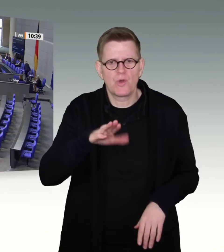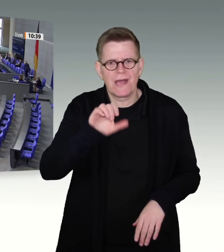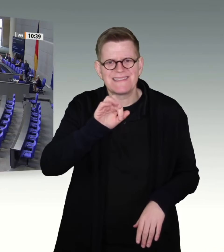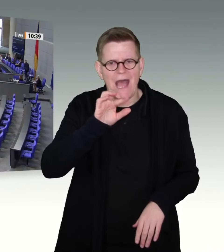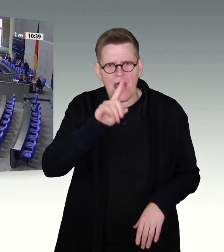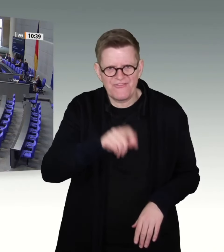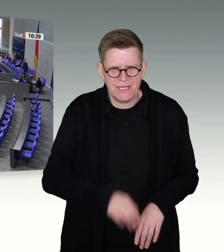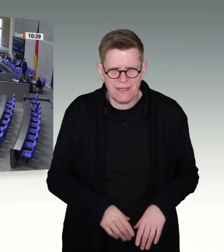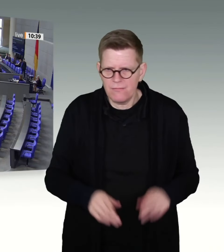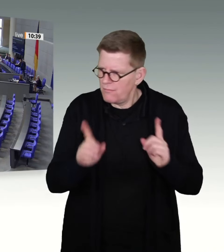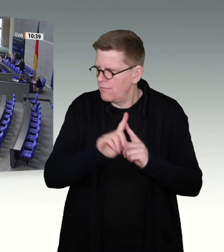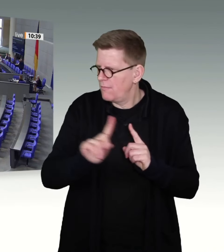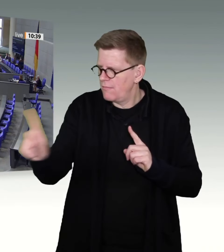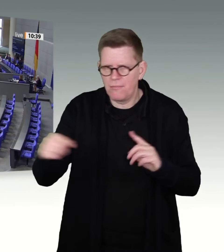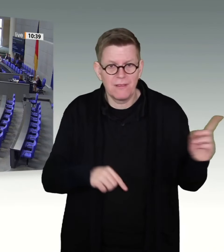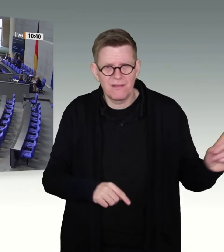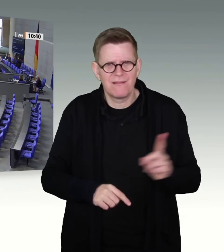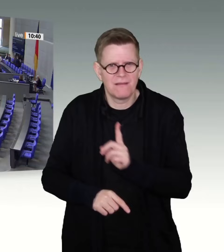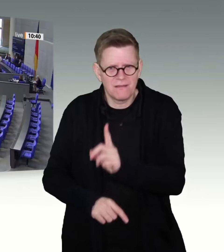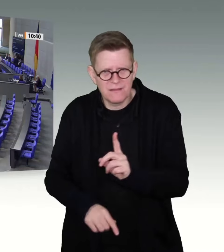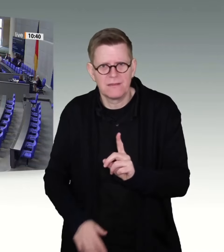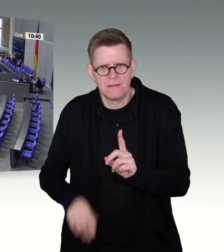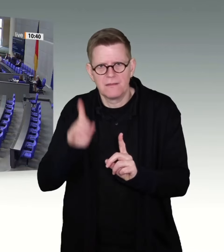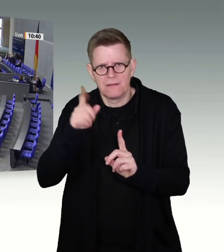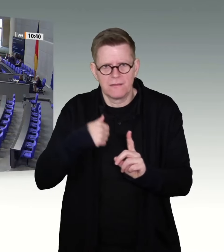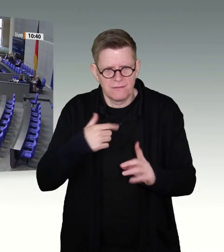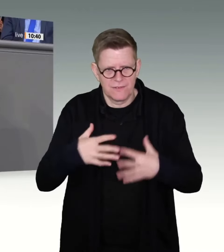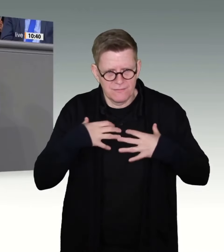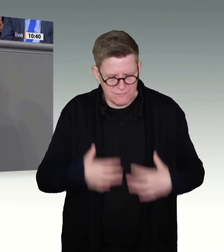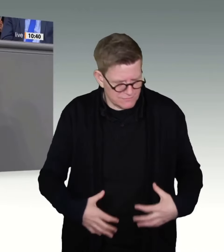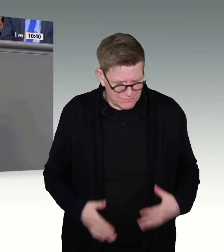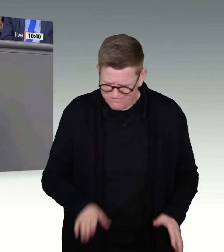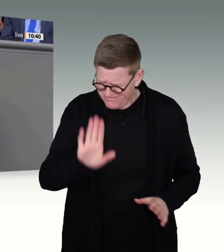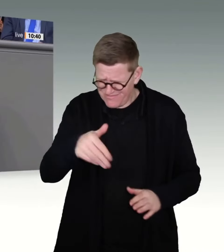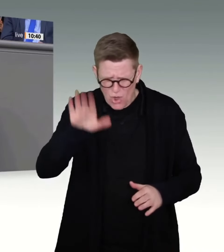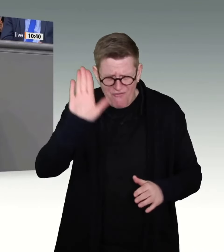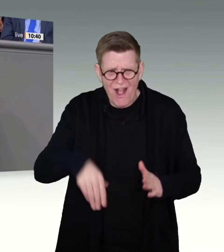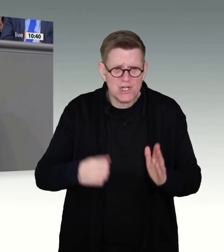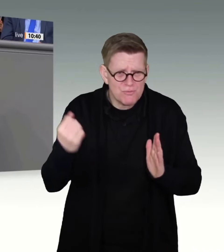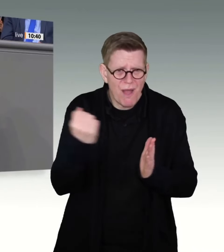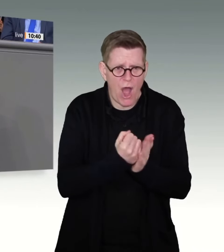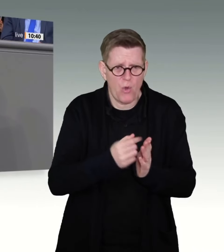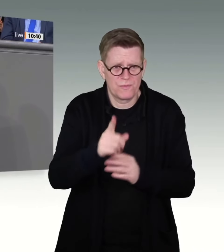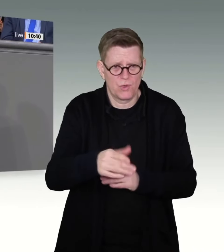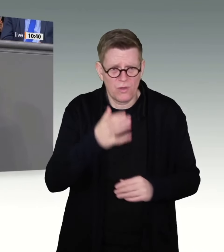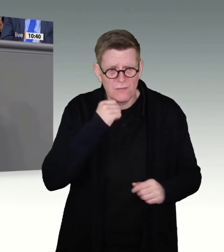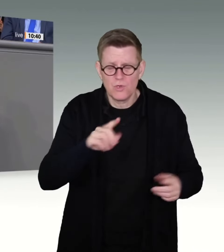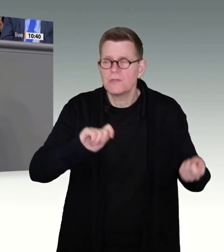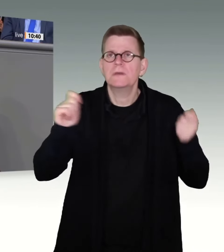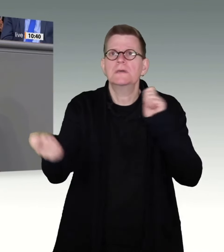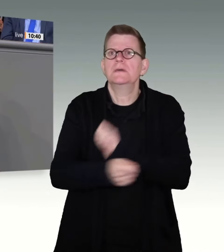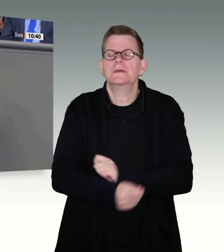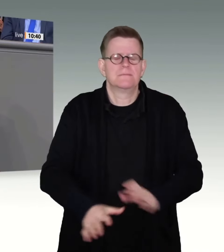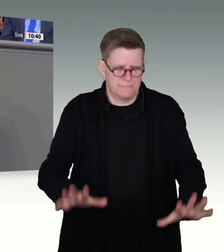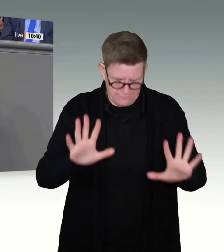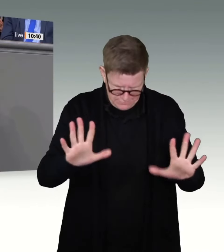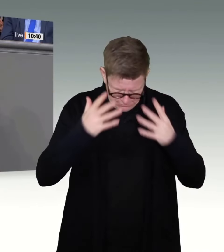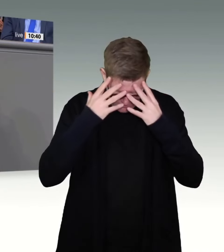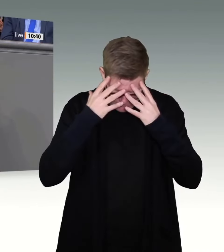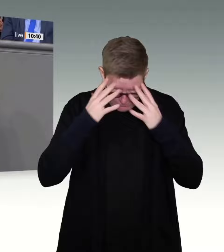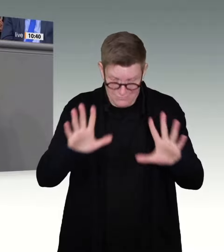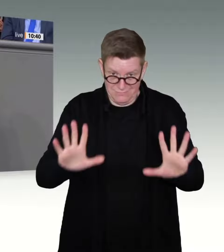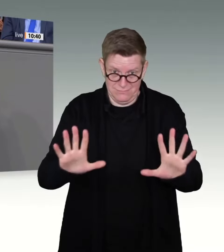eigentlich meine gesamte Redezeit verbrauchen müsste, um diese ganzen Falschbehauptungen zu widerlegen. Ich weise Sie,